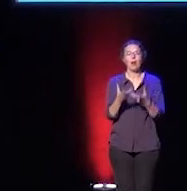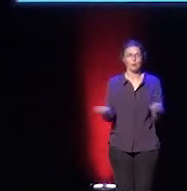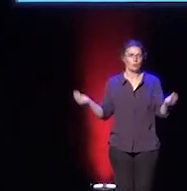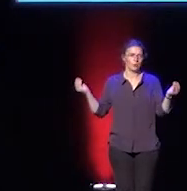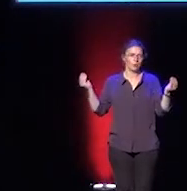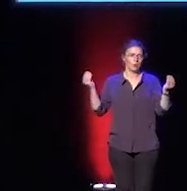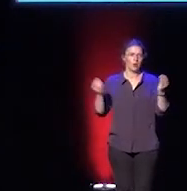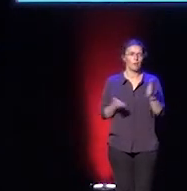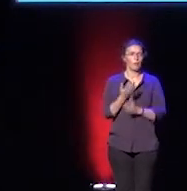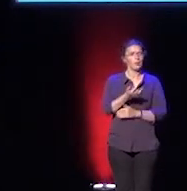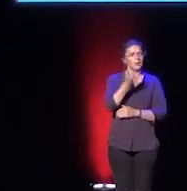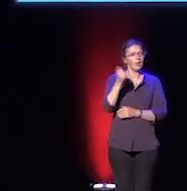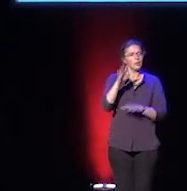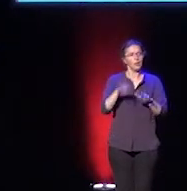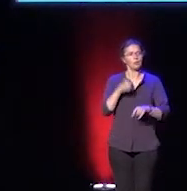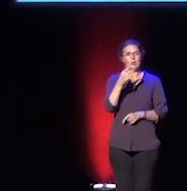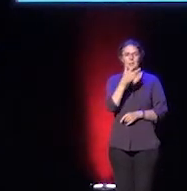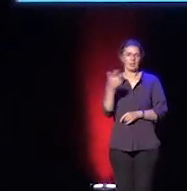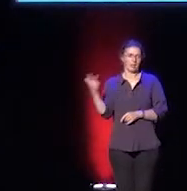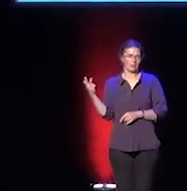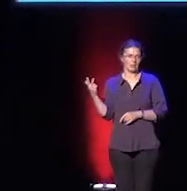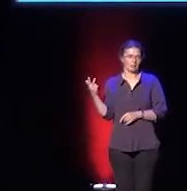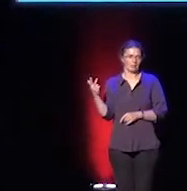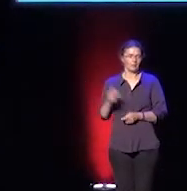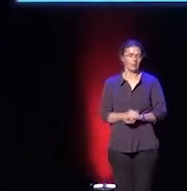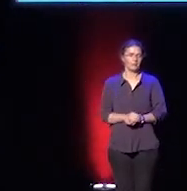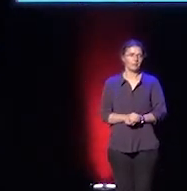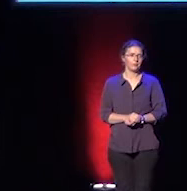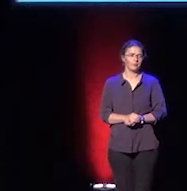im Frühjahr 1933 auf.